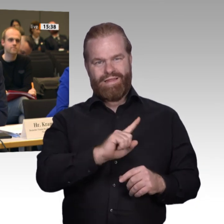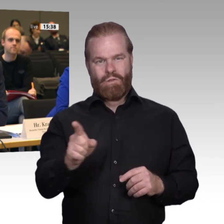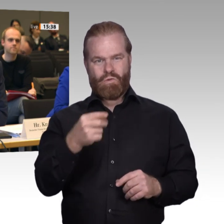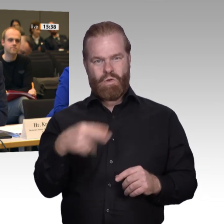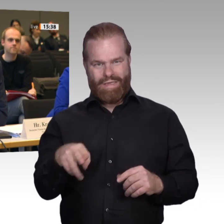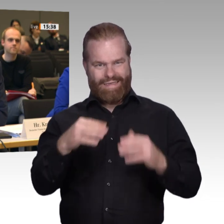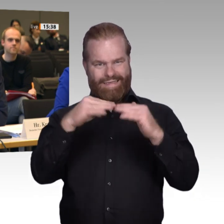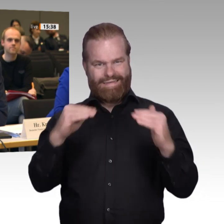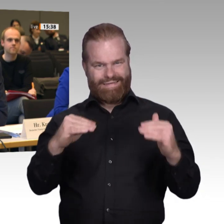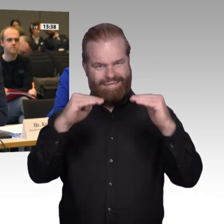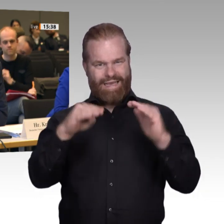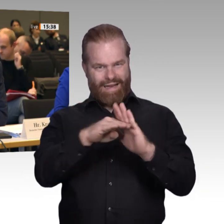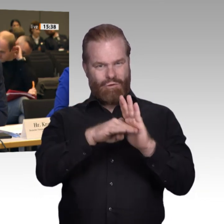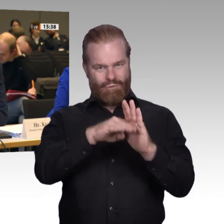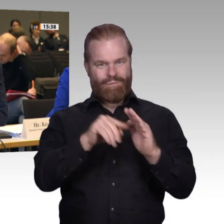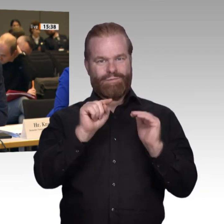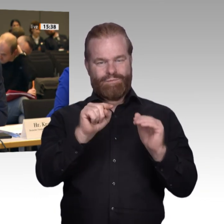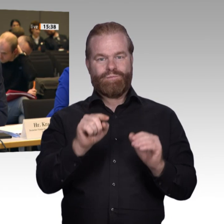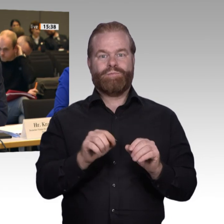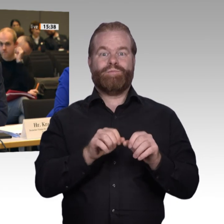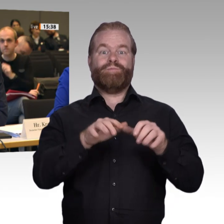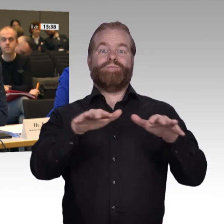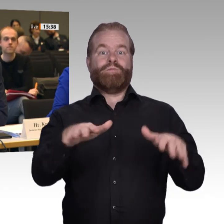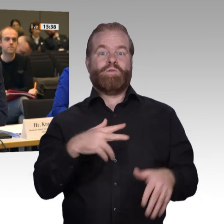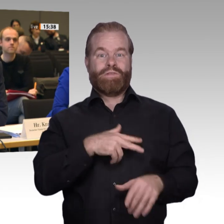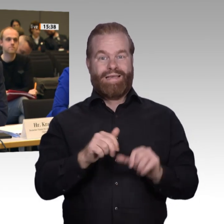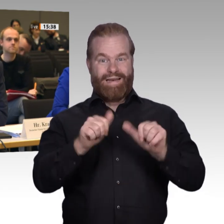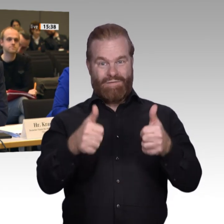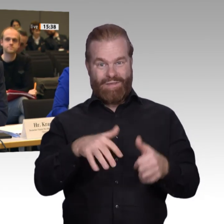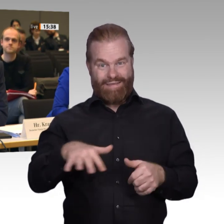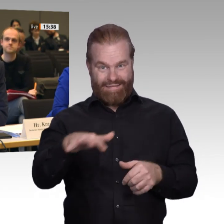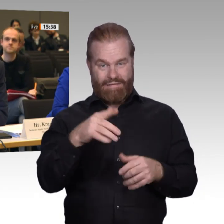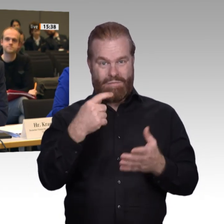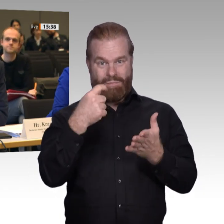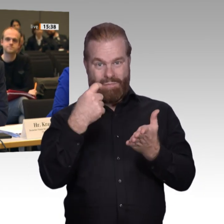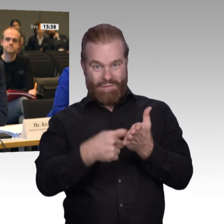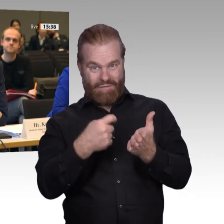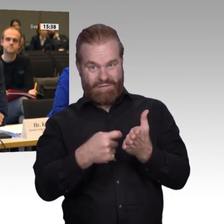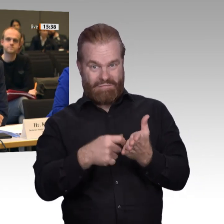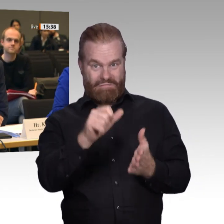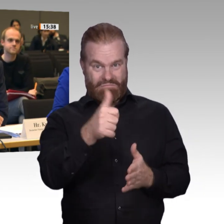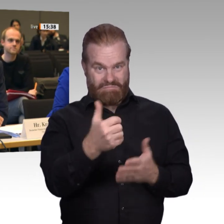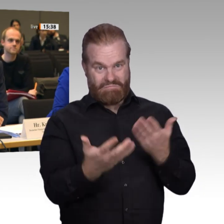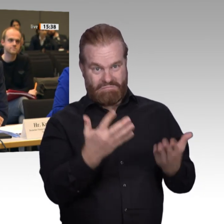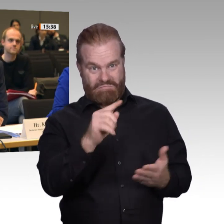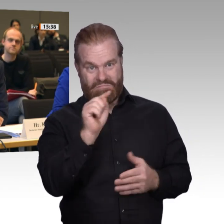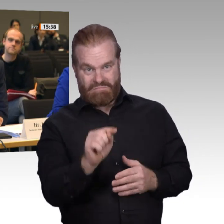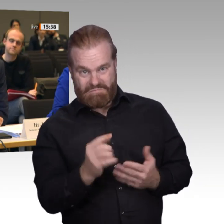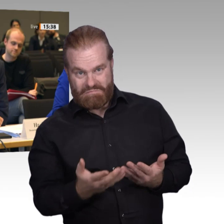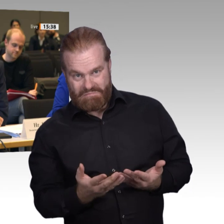befürworte. Es ist ein guter und wichtiger Schritt in die richtige Richtung. Und mein zentrales